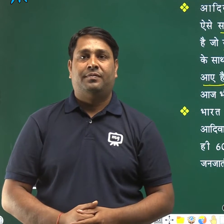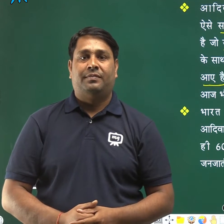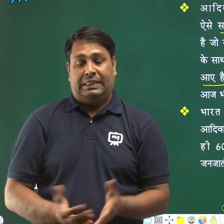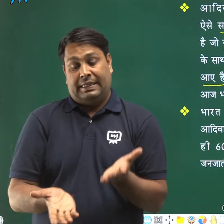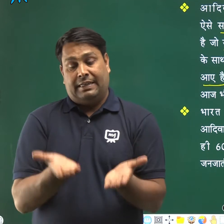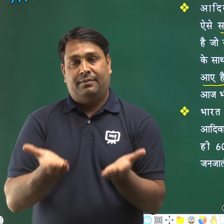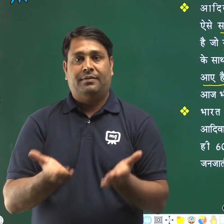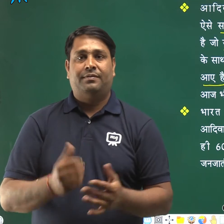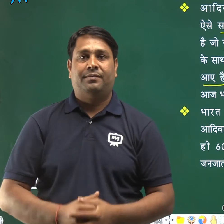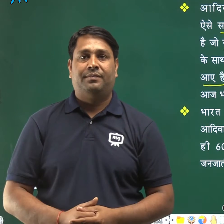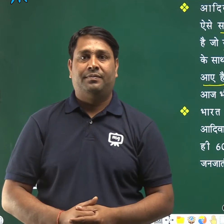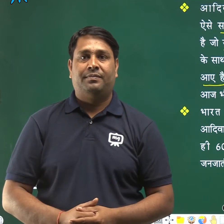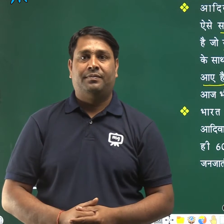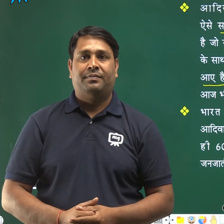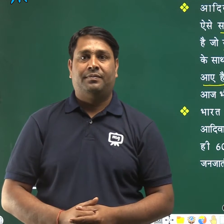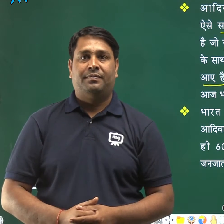लगभग